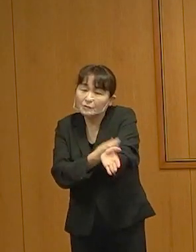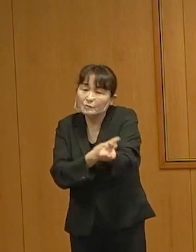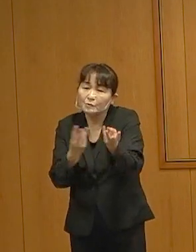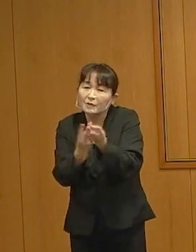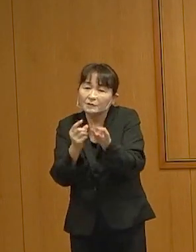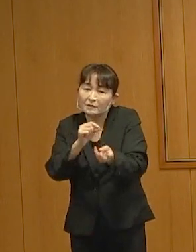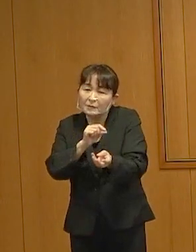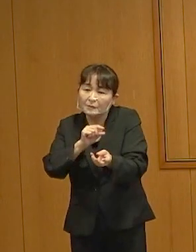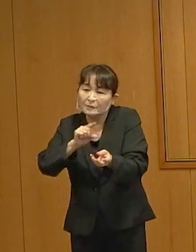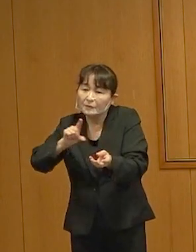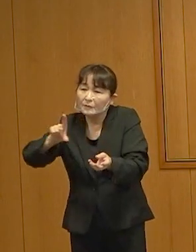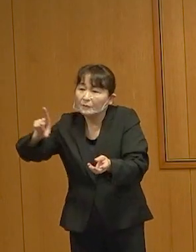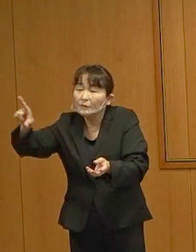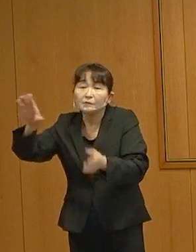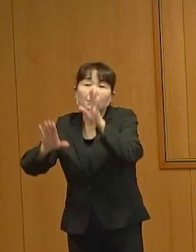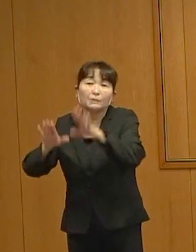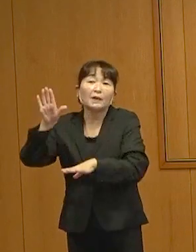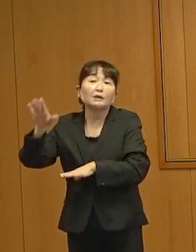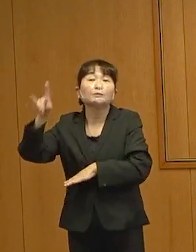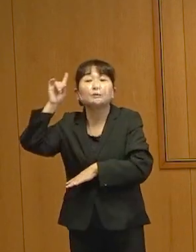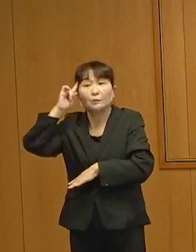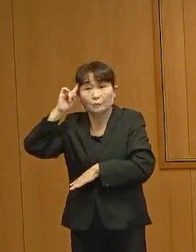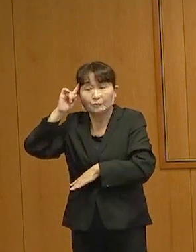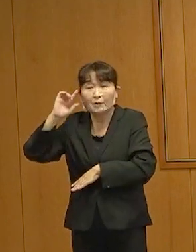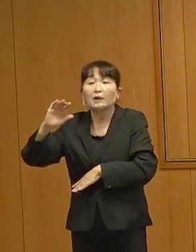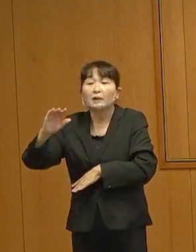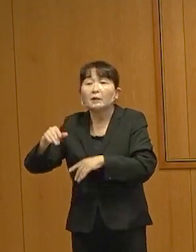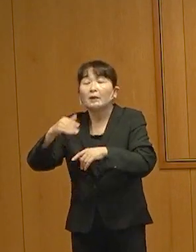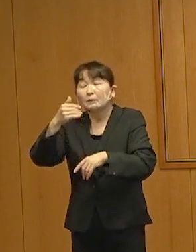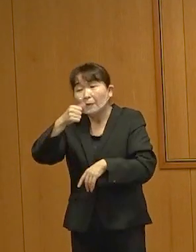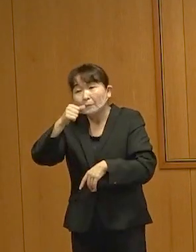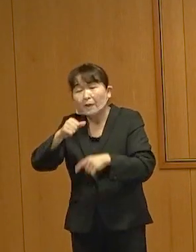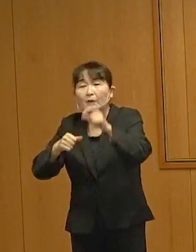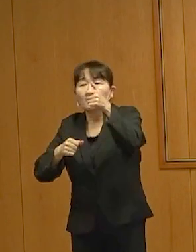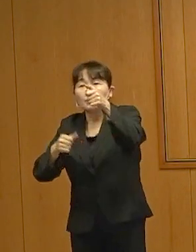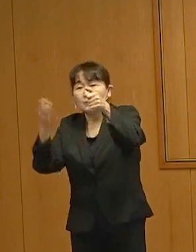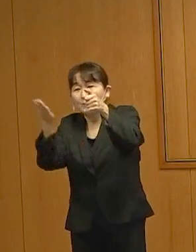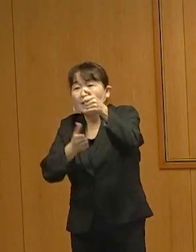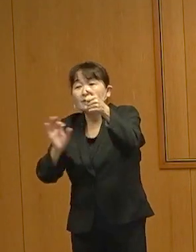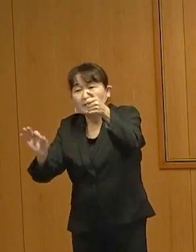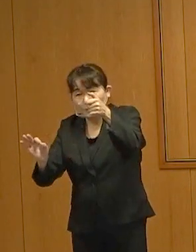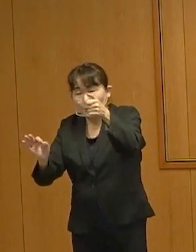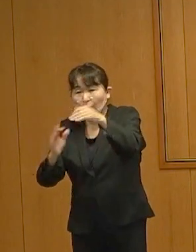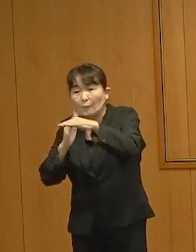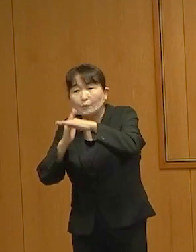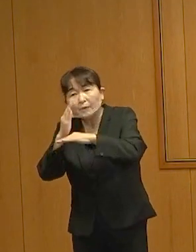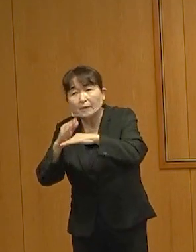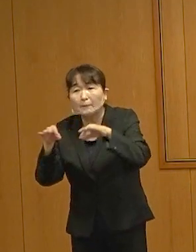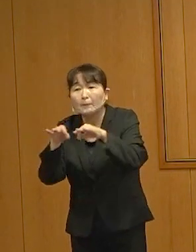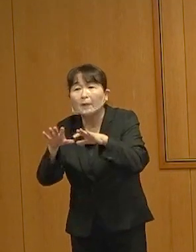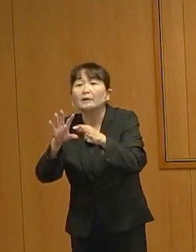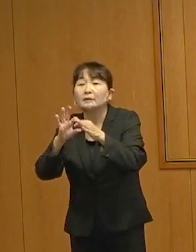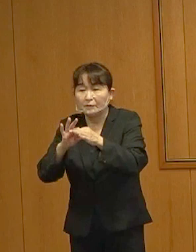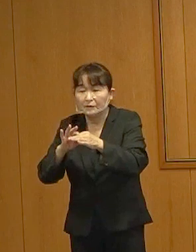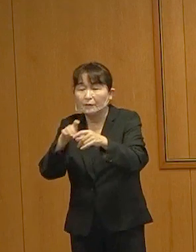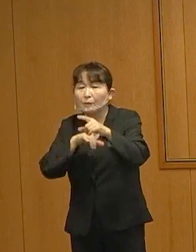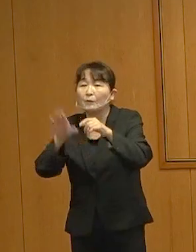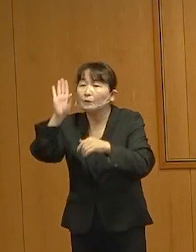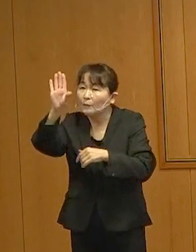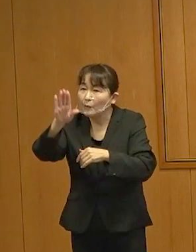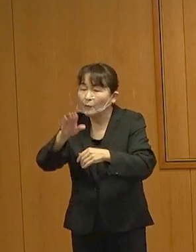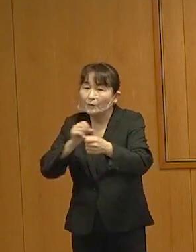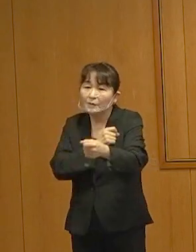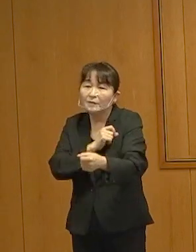ふうに思いますが、まだまだ 50% をようやく越したという状況でありますから、今後も積極的に展開をしていきたいというふうに